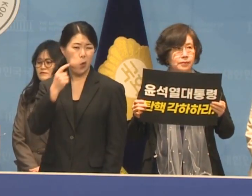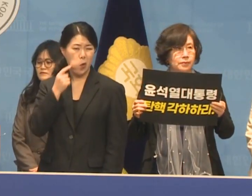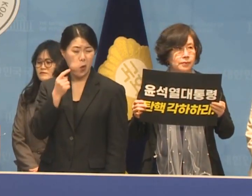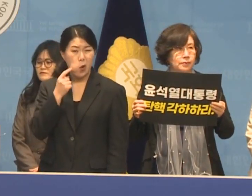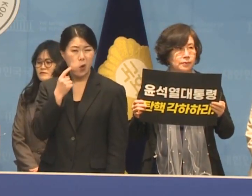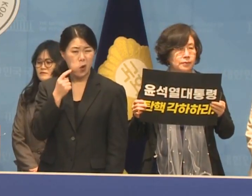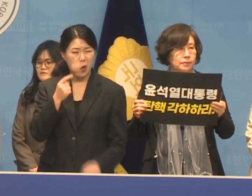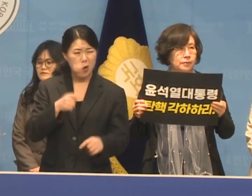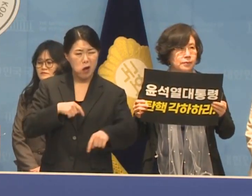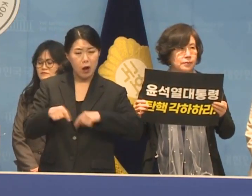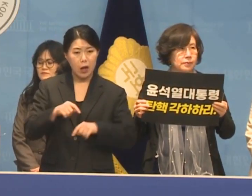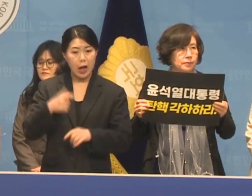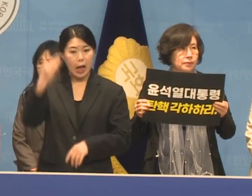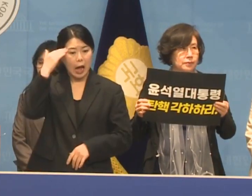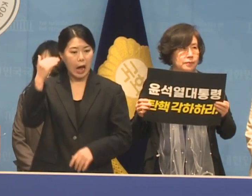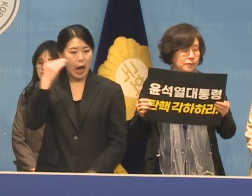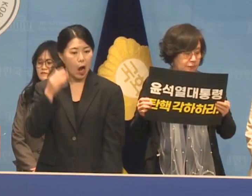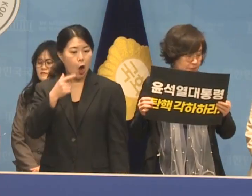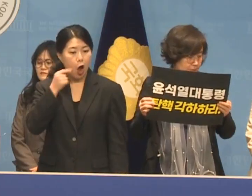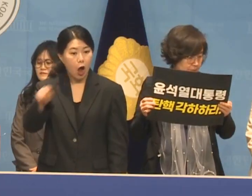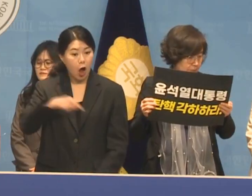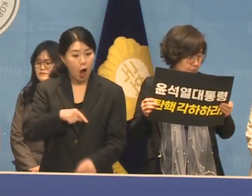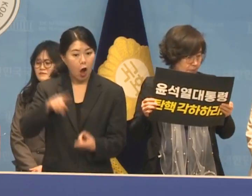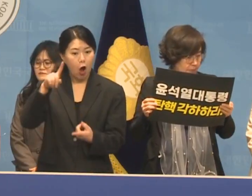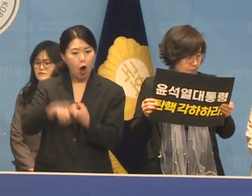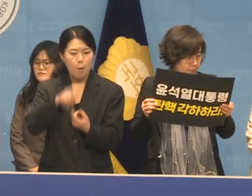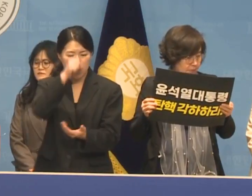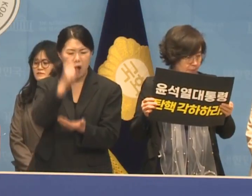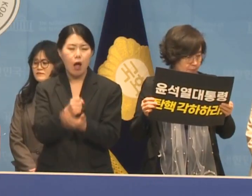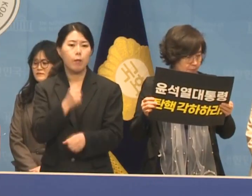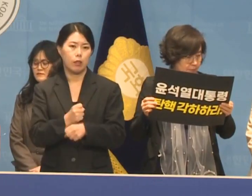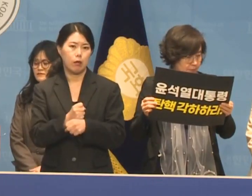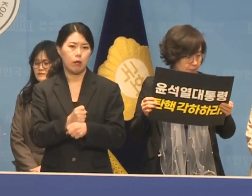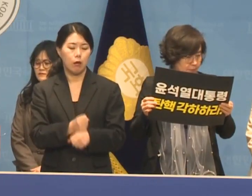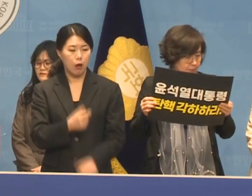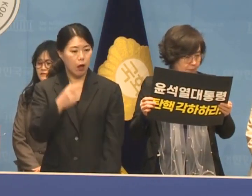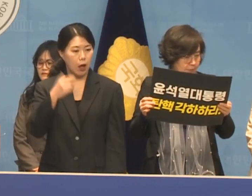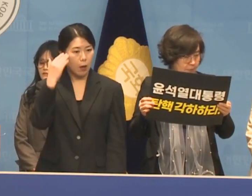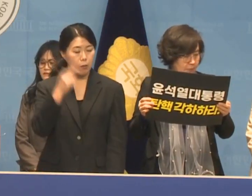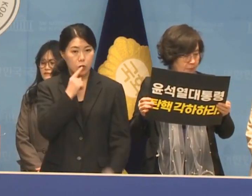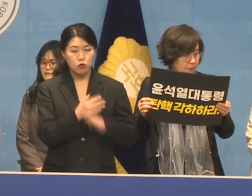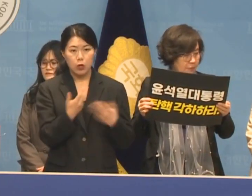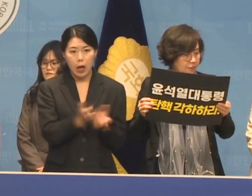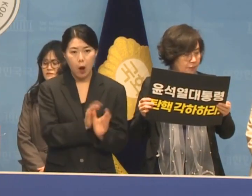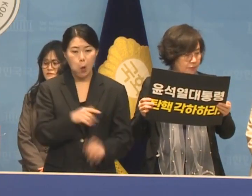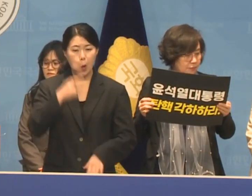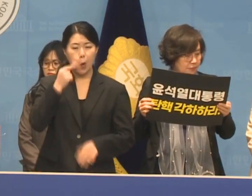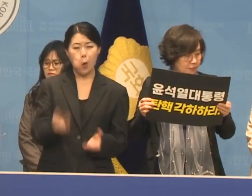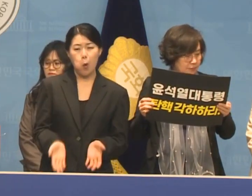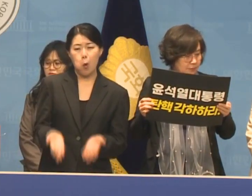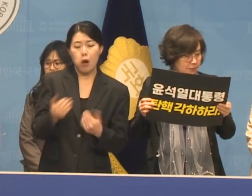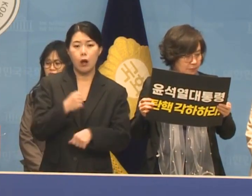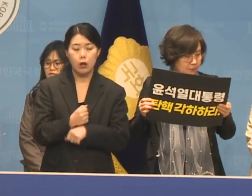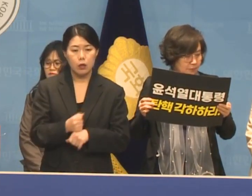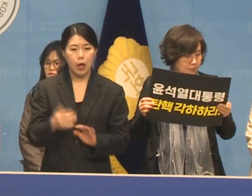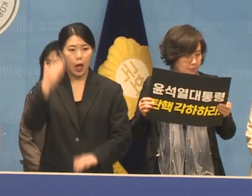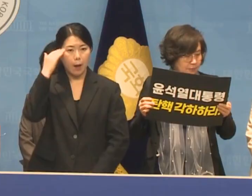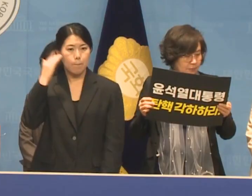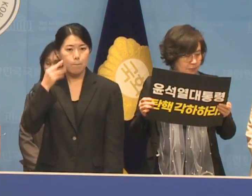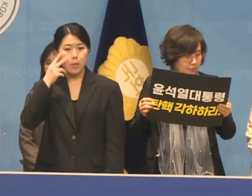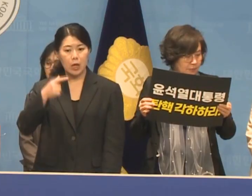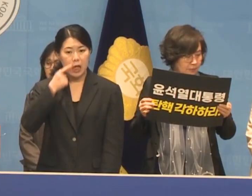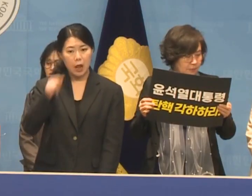뚫고 한일 관계를 정상화했습니다. 더불어민주당은 가짜 반일 선동으로 한미일 군사